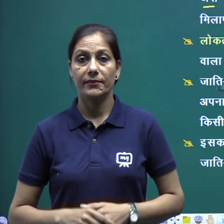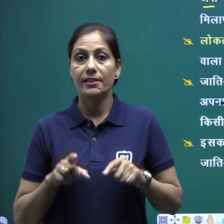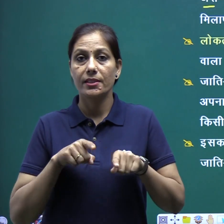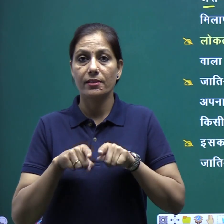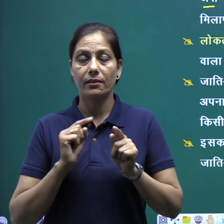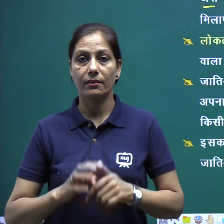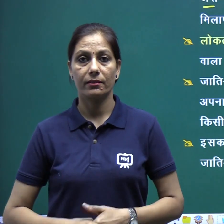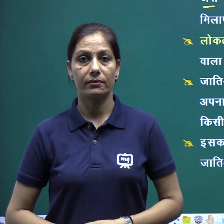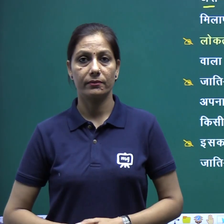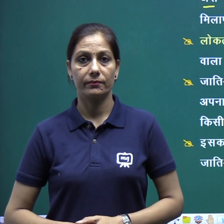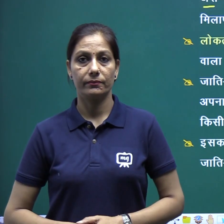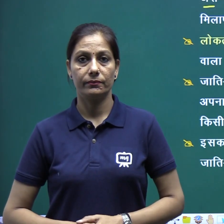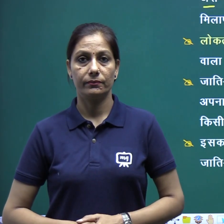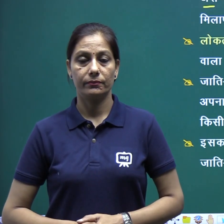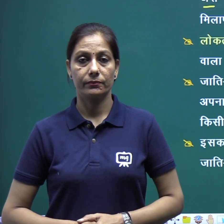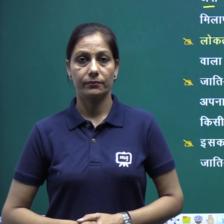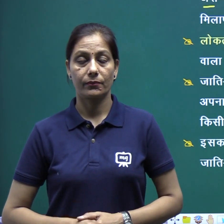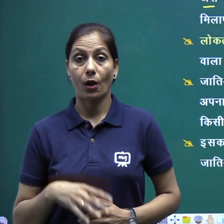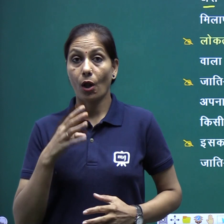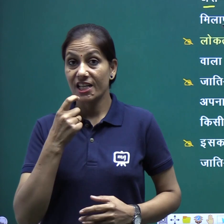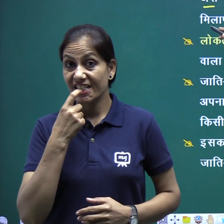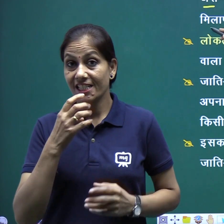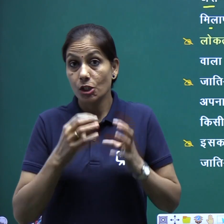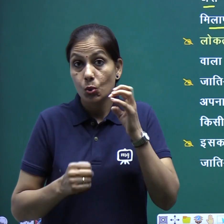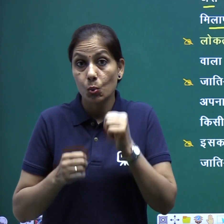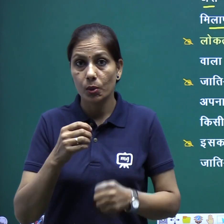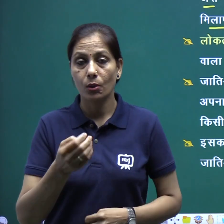जैसे दूध और पानी का मिलाप हो।